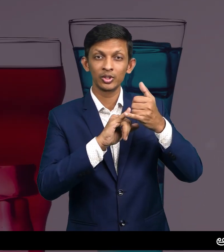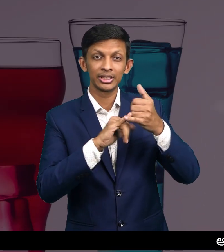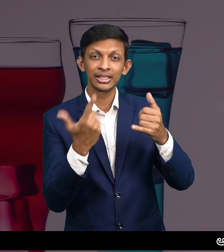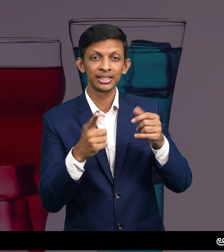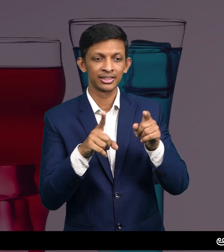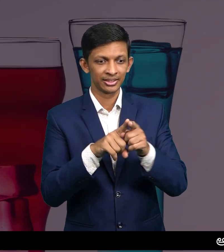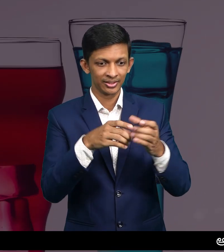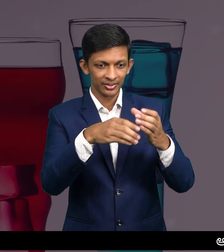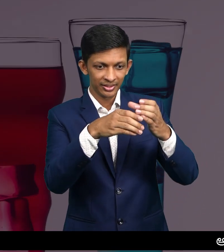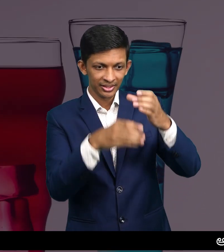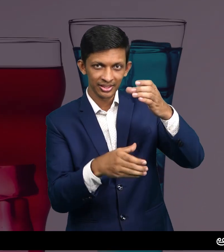అవక్షేపణ,